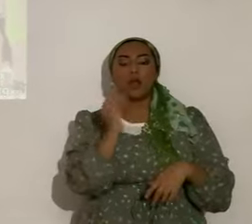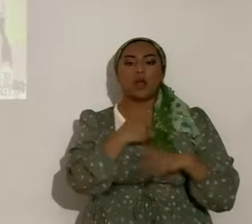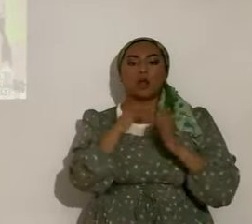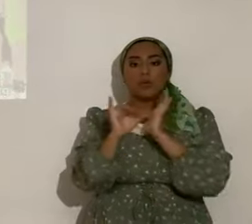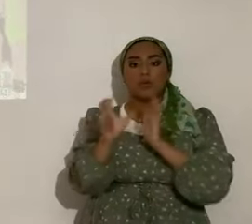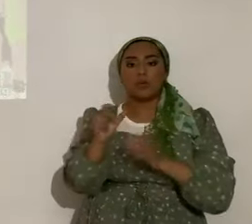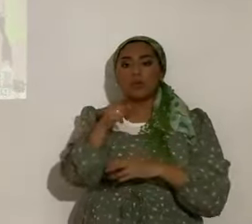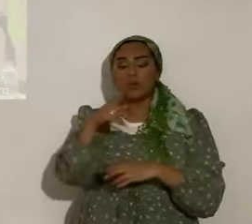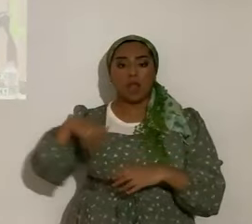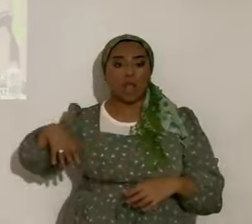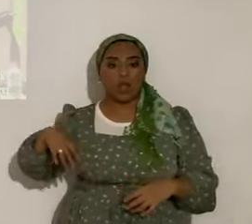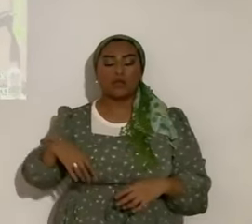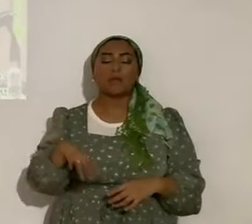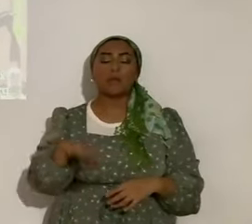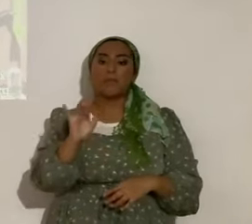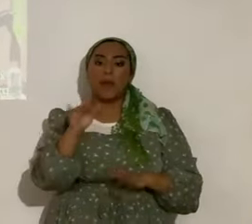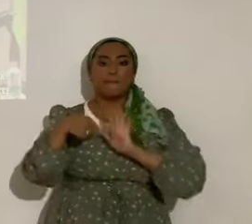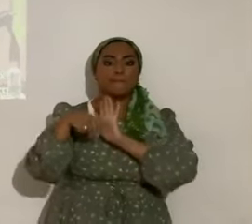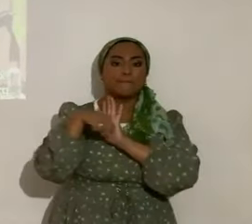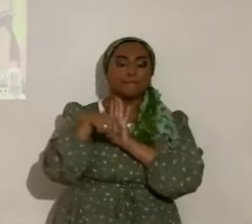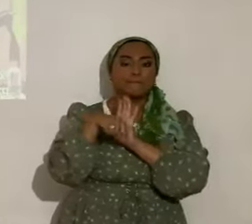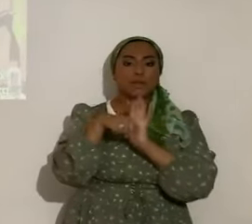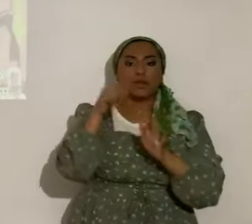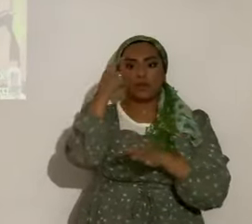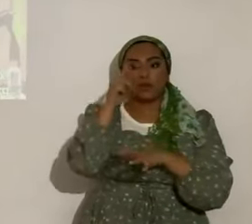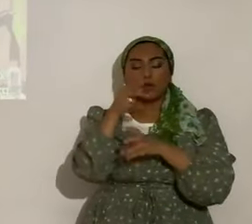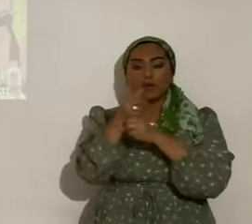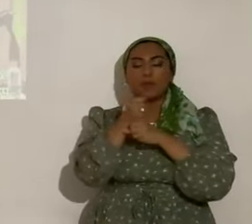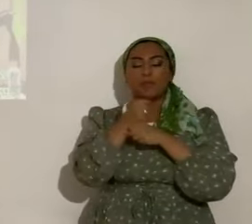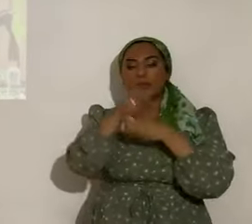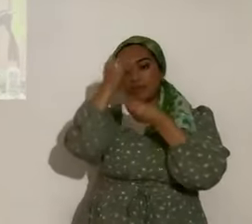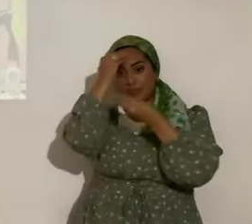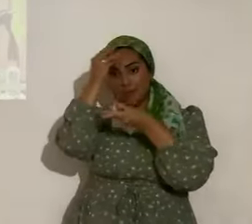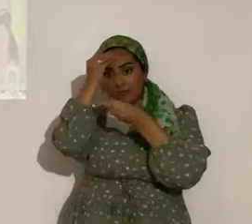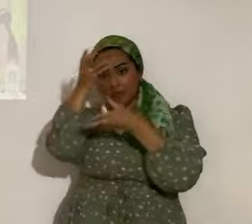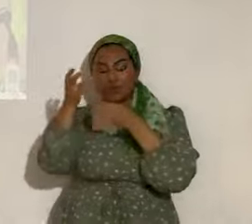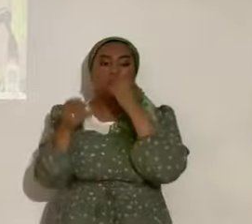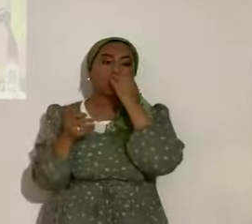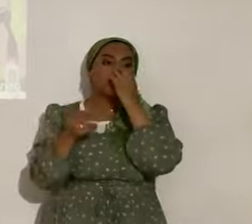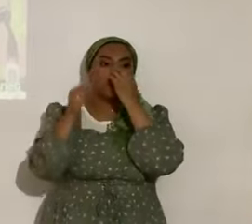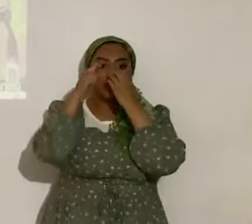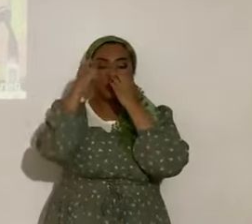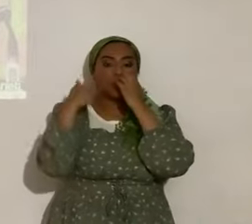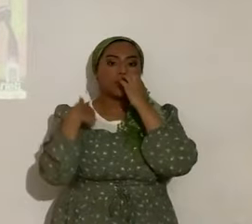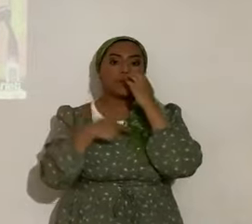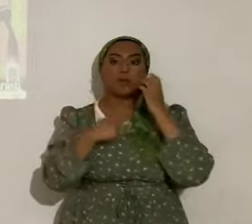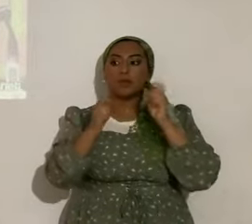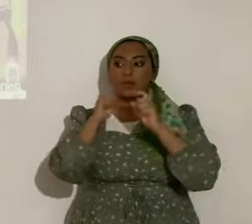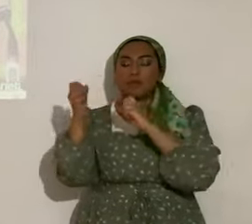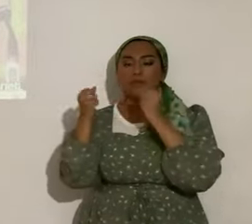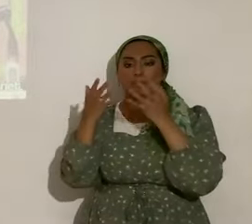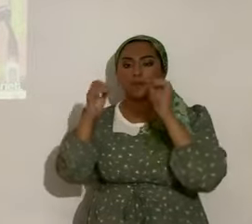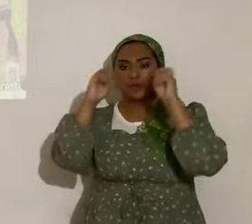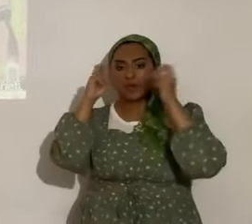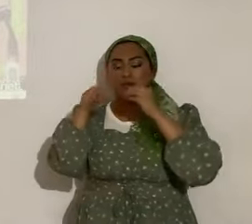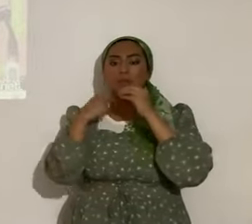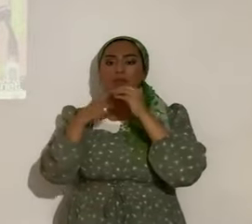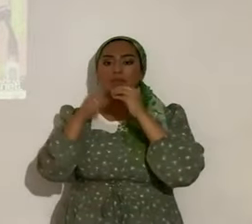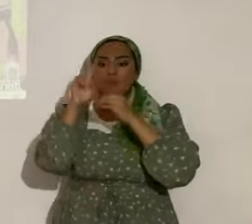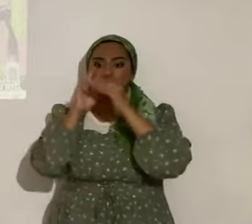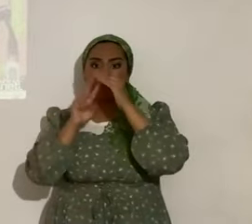canal si no estás suscrito, dale link a la campanita para que te lleguen las notificaciones, porque vamos a estar dando muchos temas de